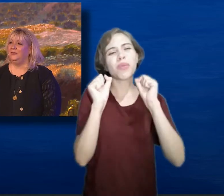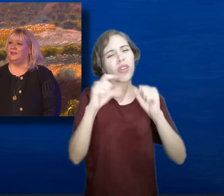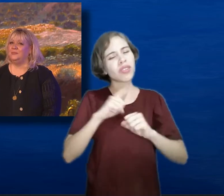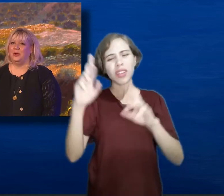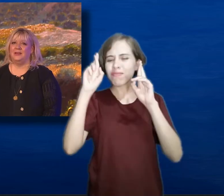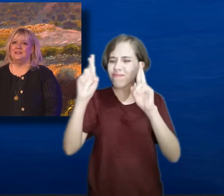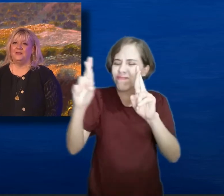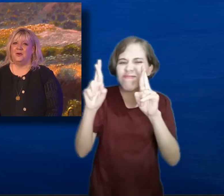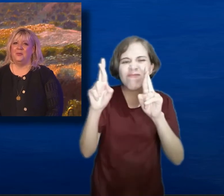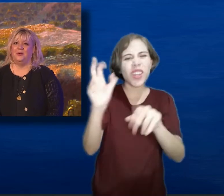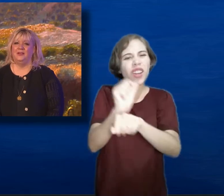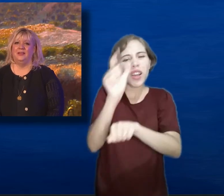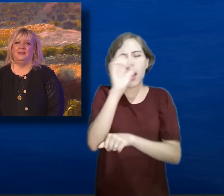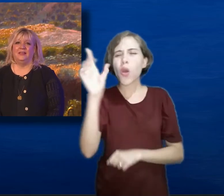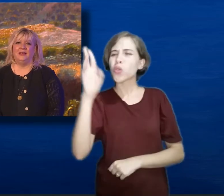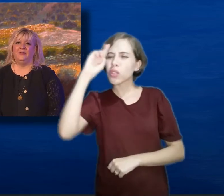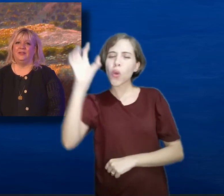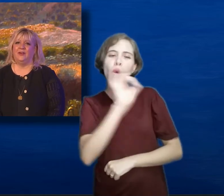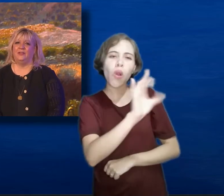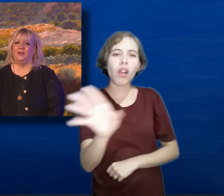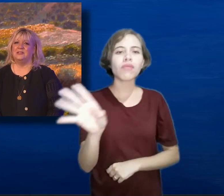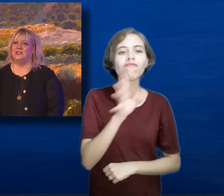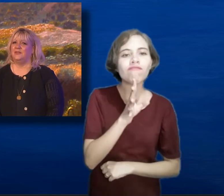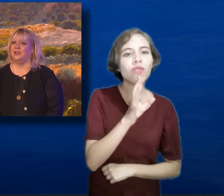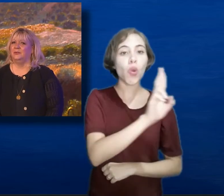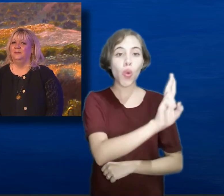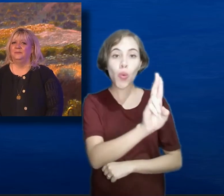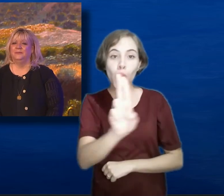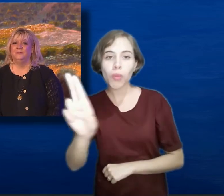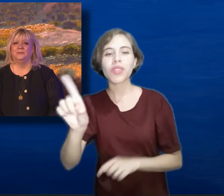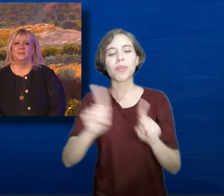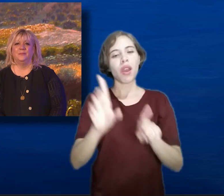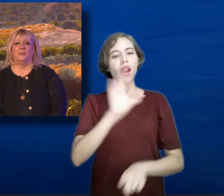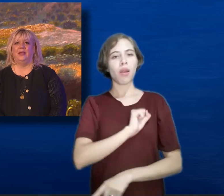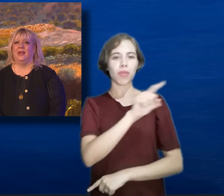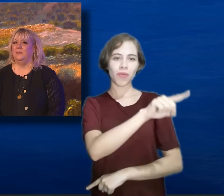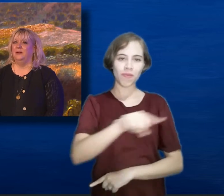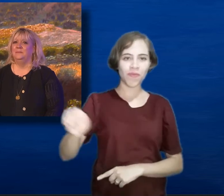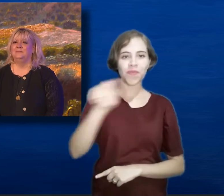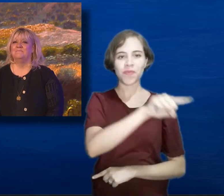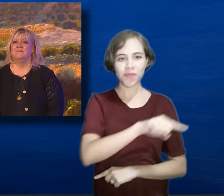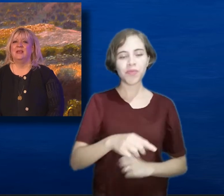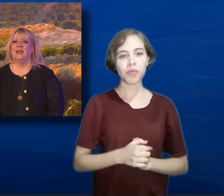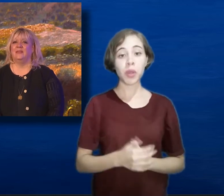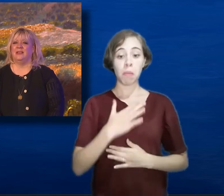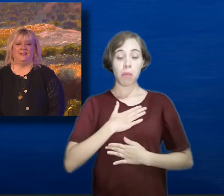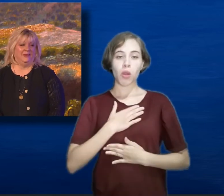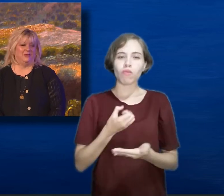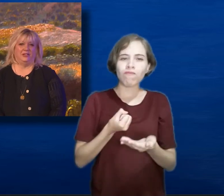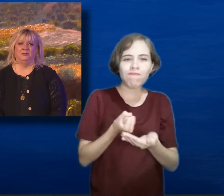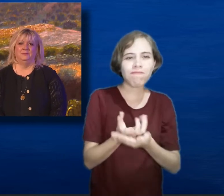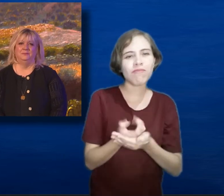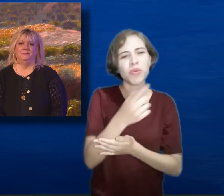meu testemunho que vocês podem obter essa esperança, que o Senhor conhece a cada um de vocês por seus